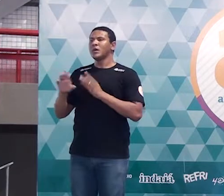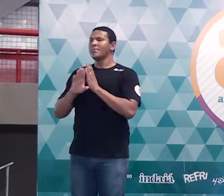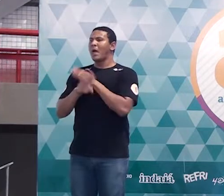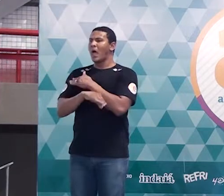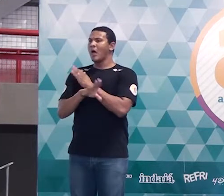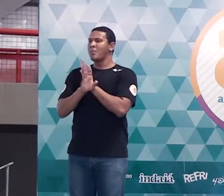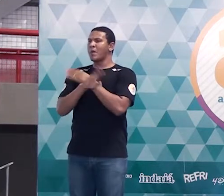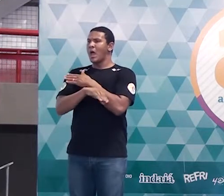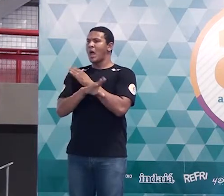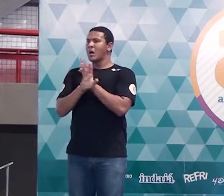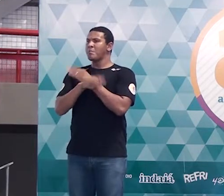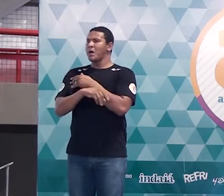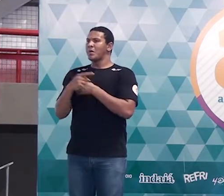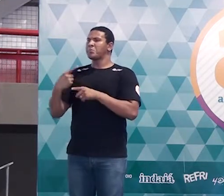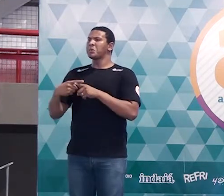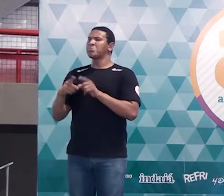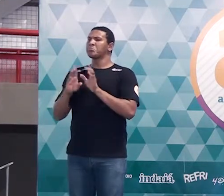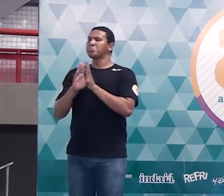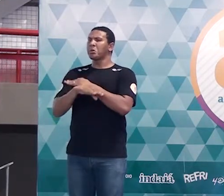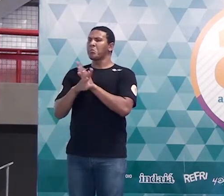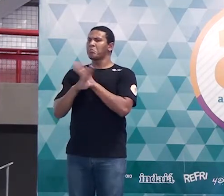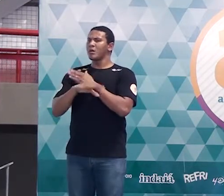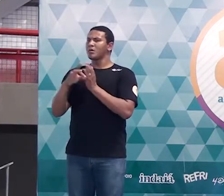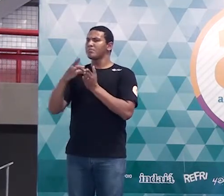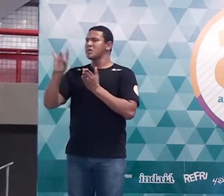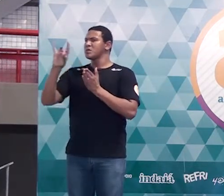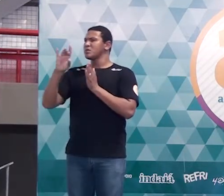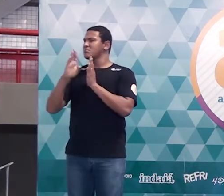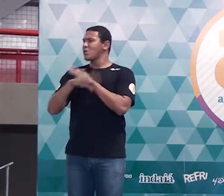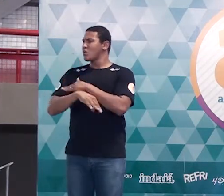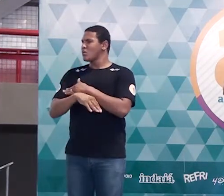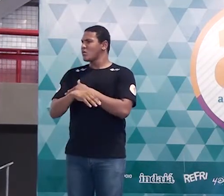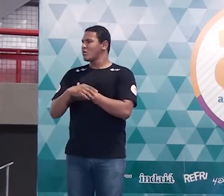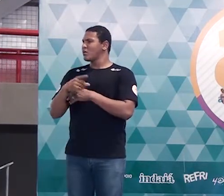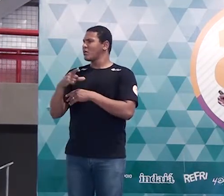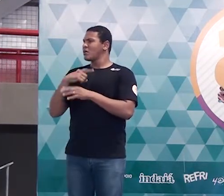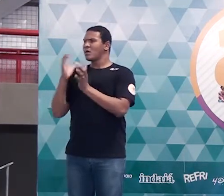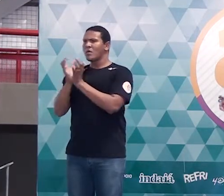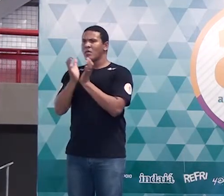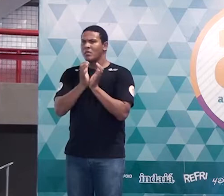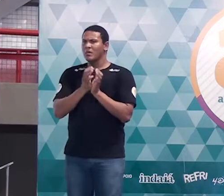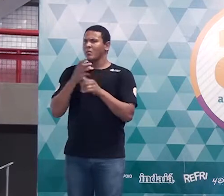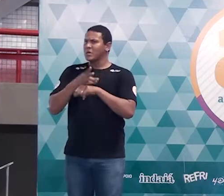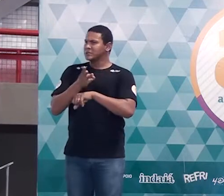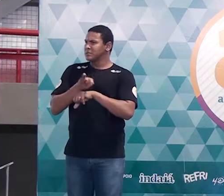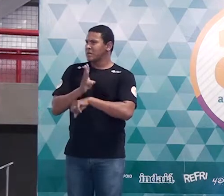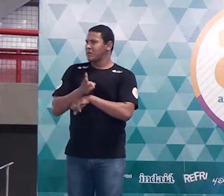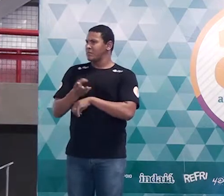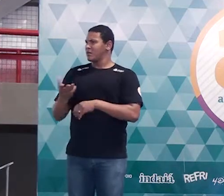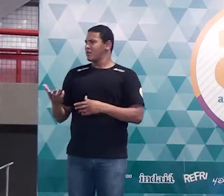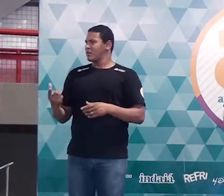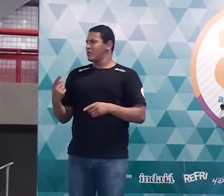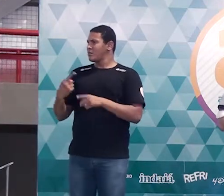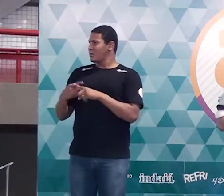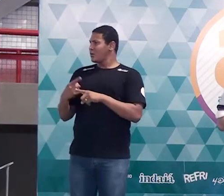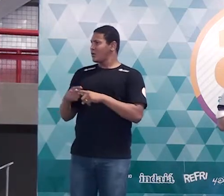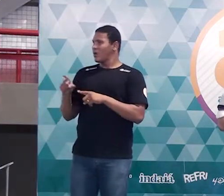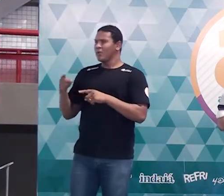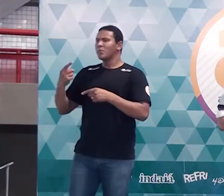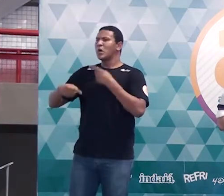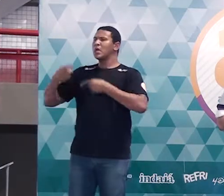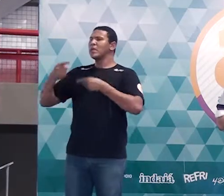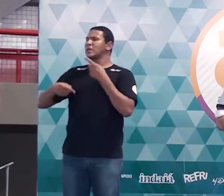falar? Quantas inimizades foram feitas em grupos de WhatsApp, por exemplo, por conta da